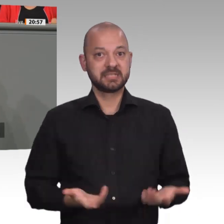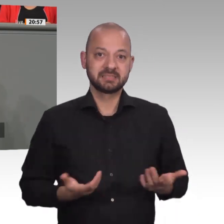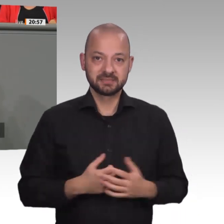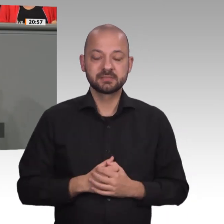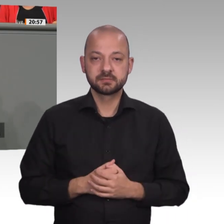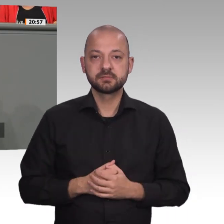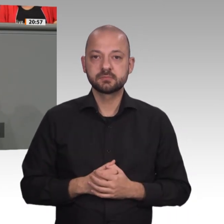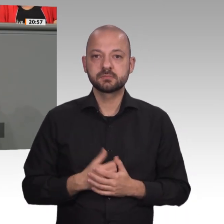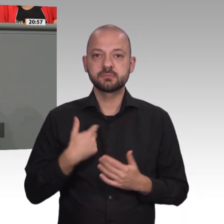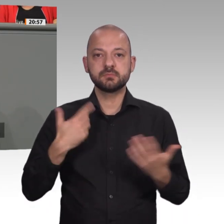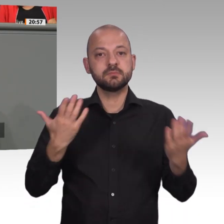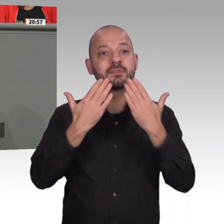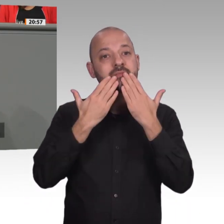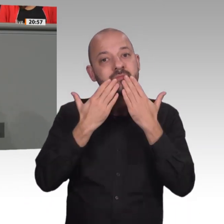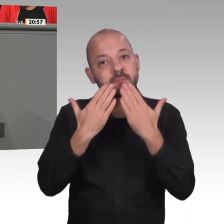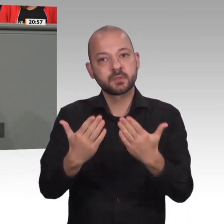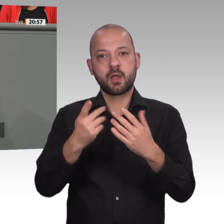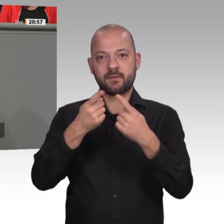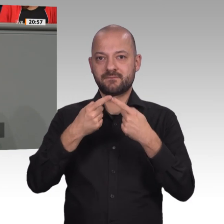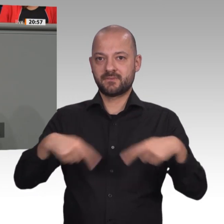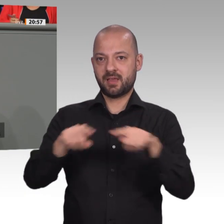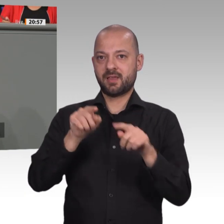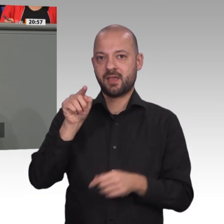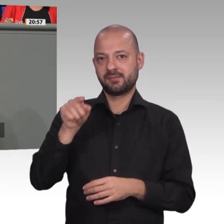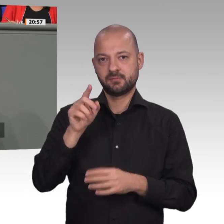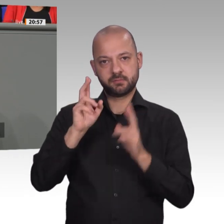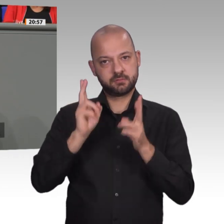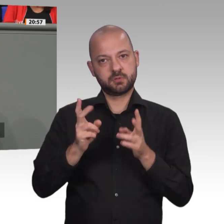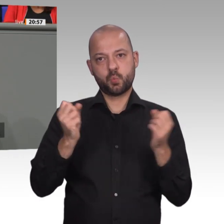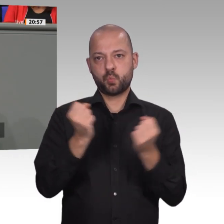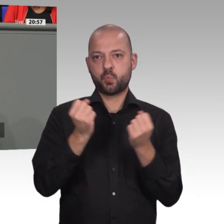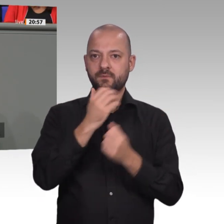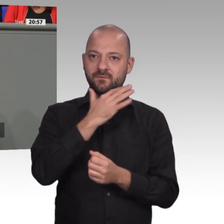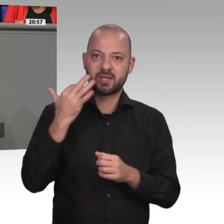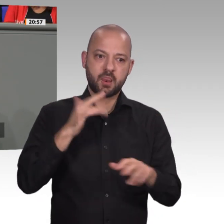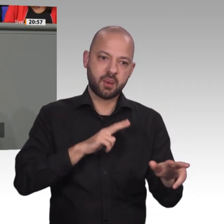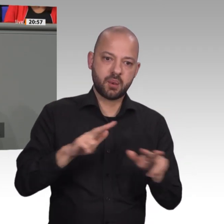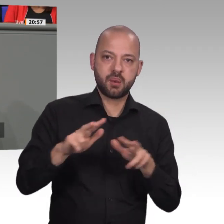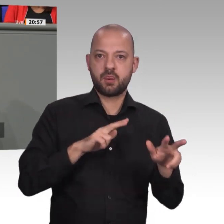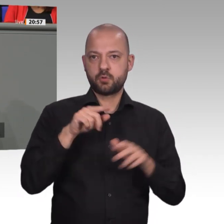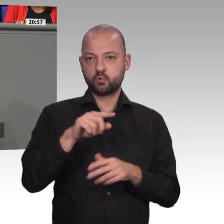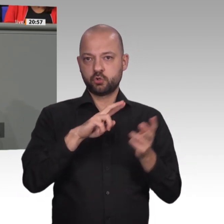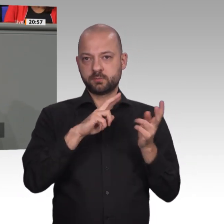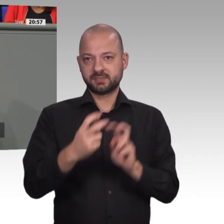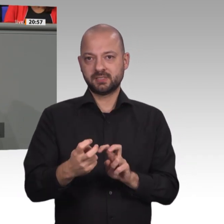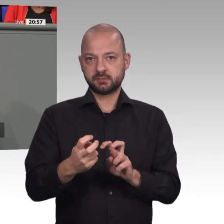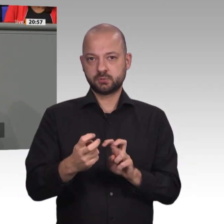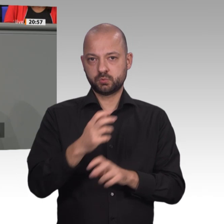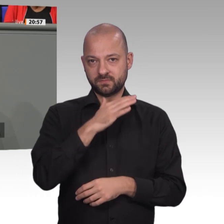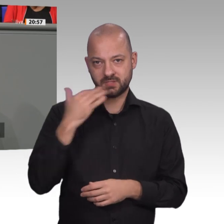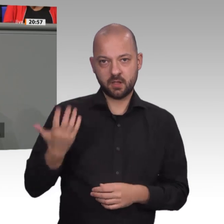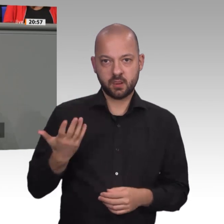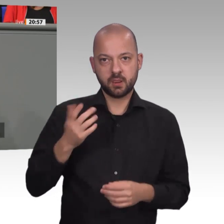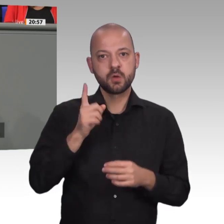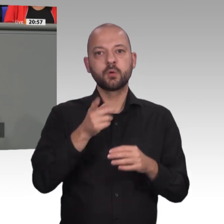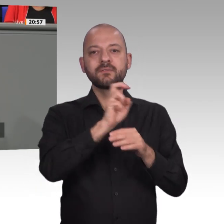Behinderungen, die immer beteiligt waren. Ich danke auch den Berichterstatterinnen und Berichterstattern im Bundestag für ihre Arbeit und bitte Sie herzlich um Zustimmung zu diesem